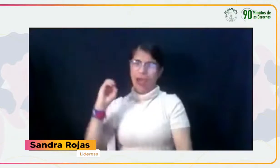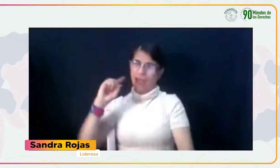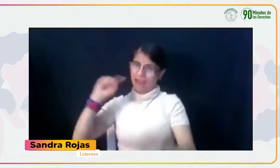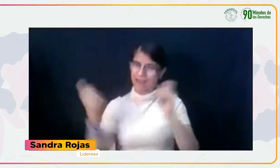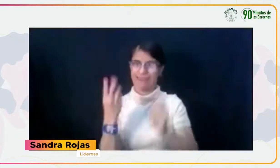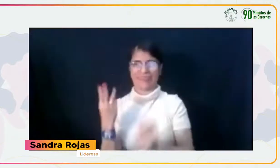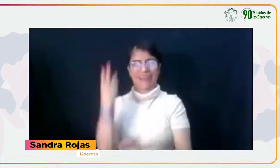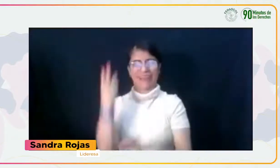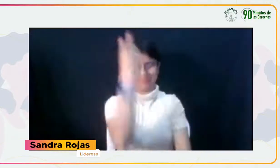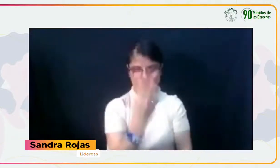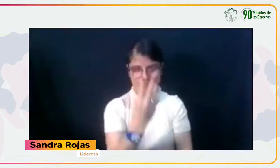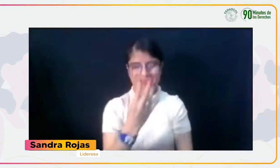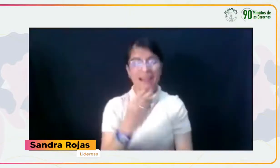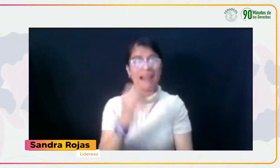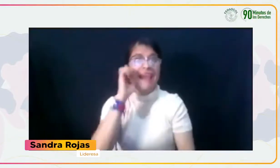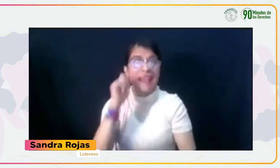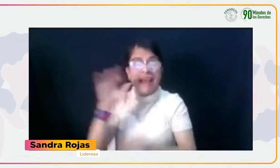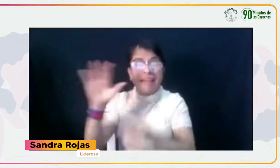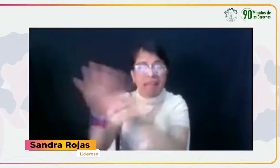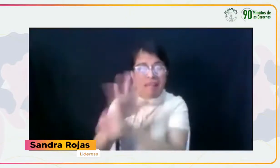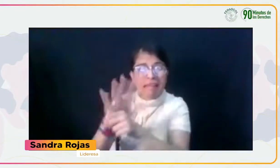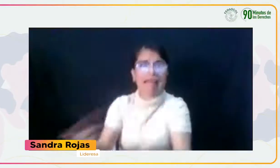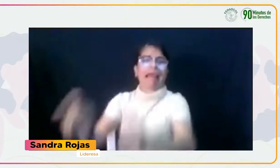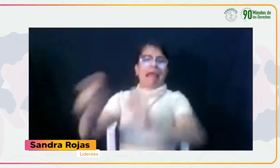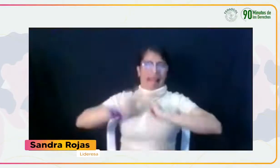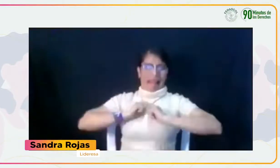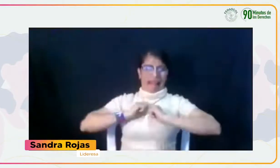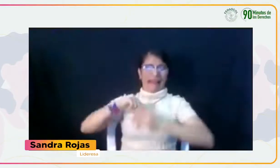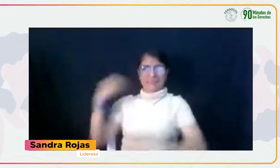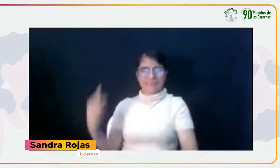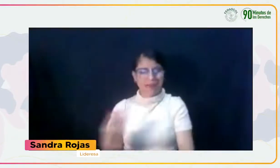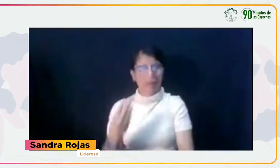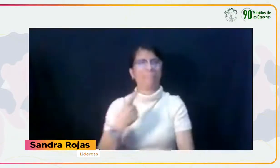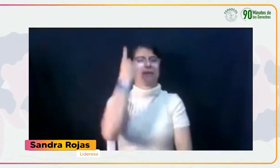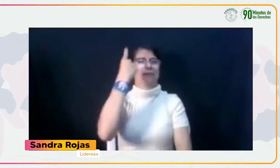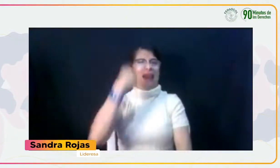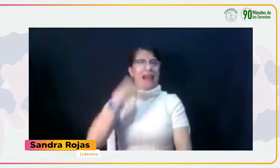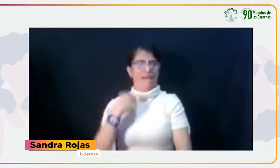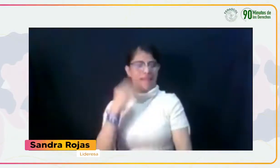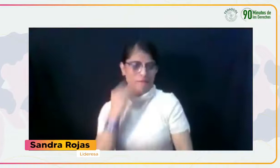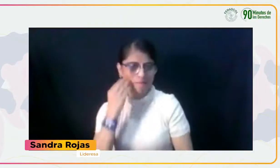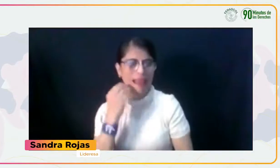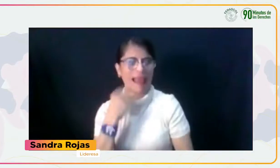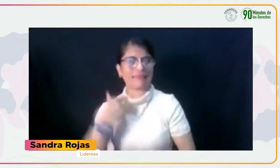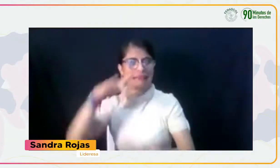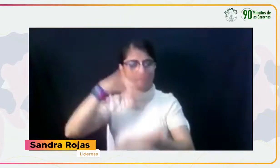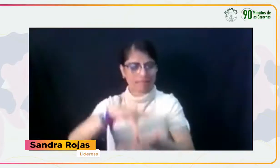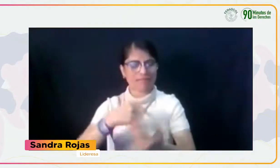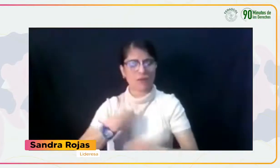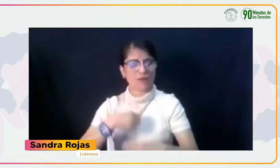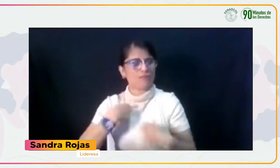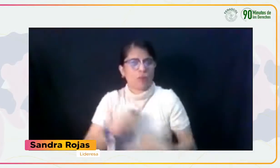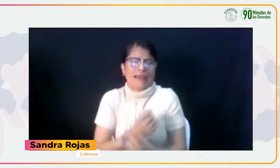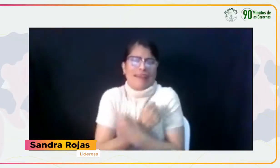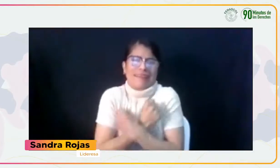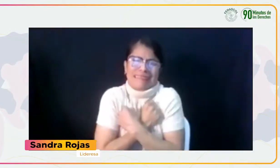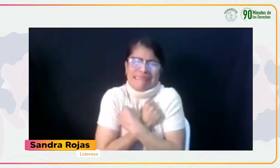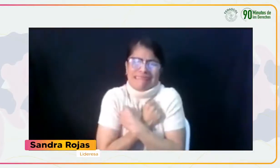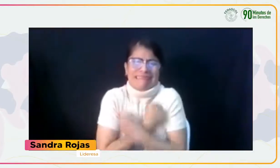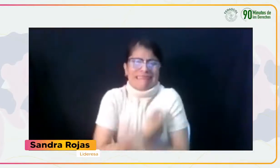mesa. Siempre eran hombres y ya ahora se está viendo esta participación, ¿no? Entonces allí fue la primera vez, por ejemplo, que yo tuve esa participación